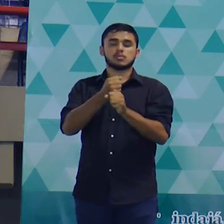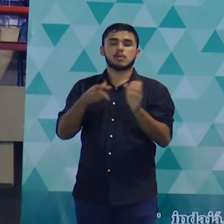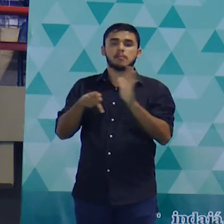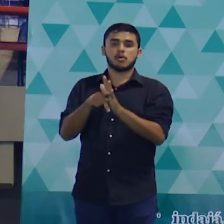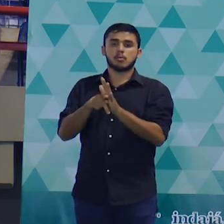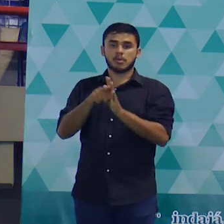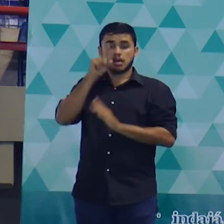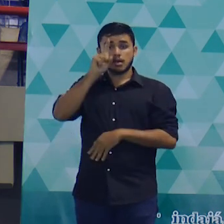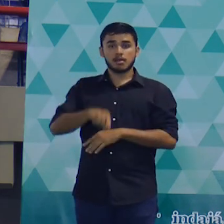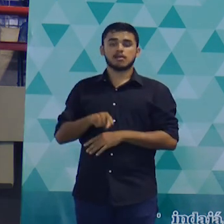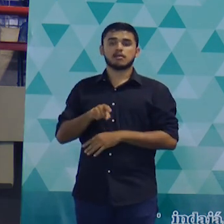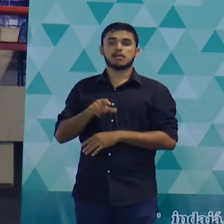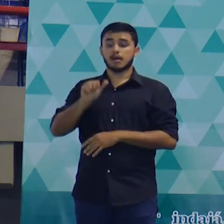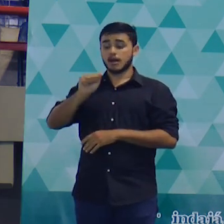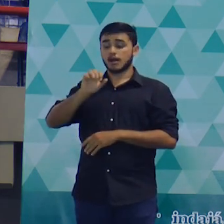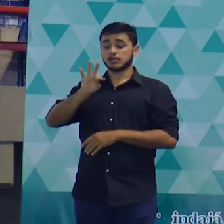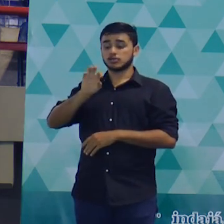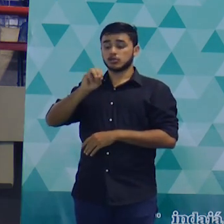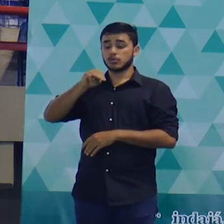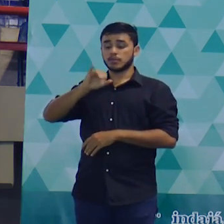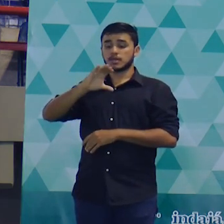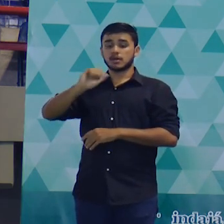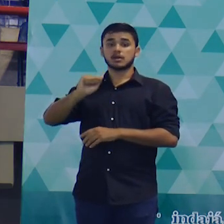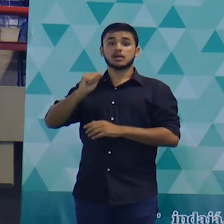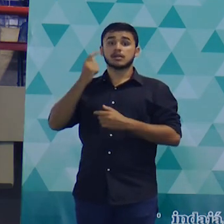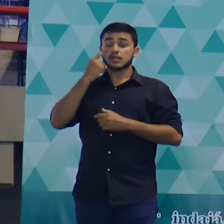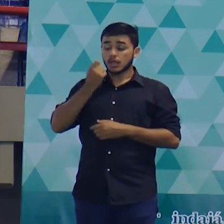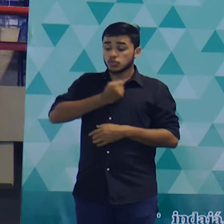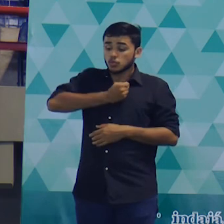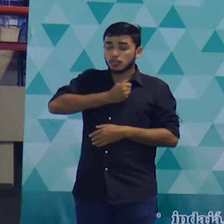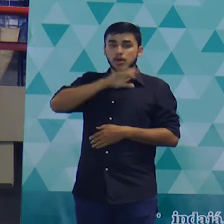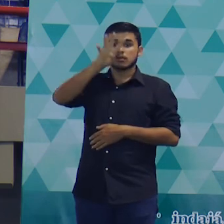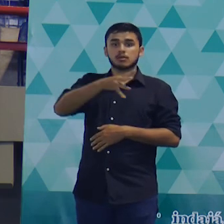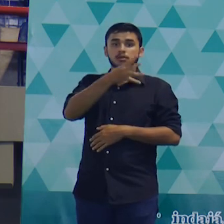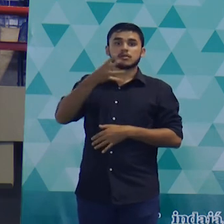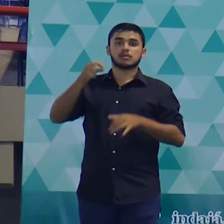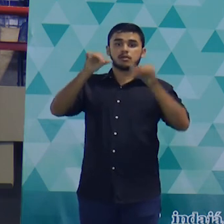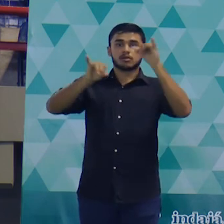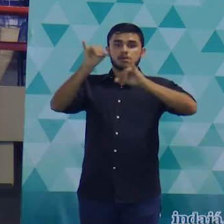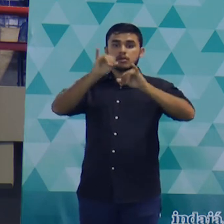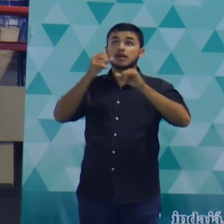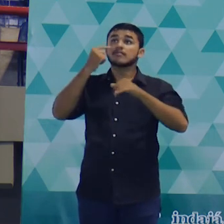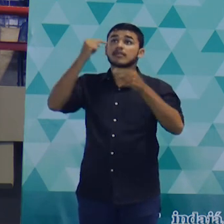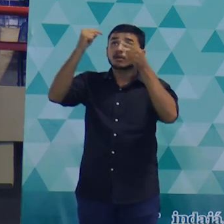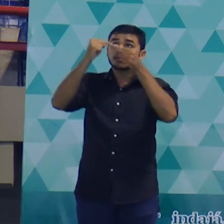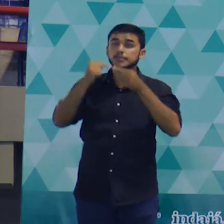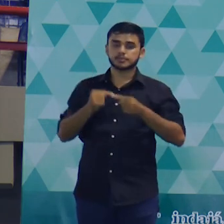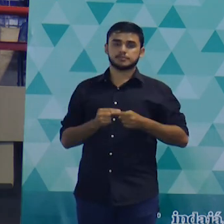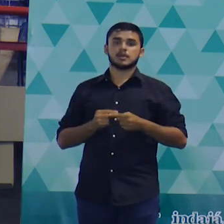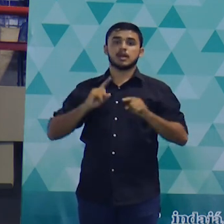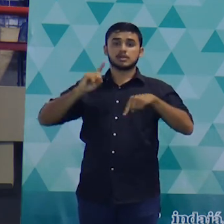já não der, né? Depois que você converte mol para massa, aí você arma a relação final.